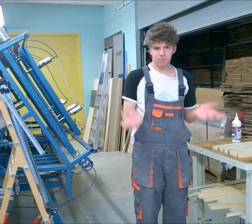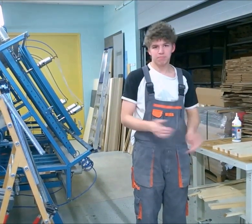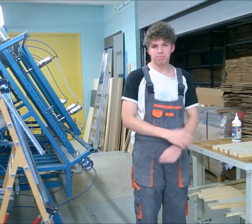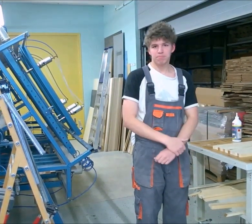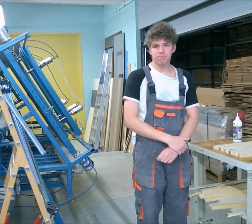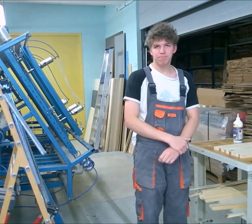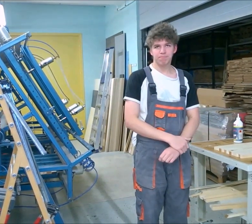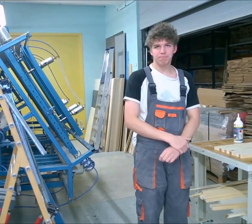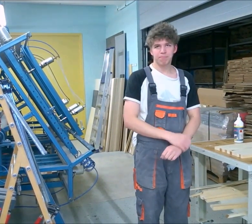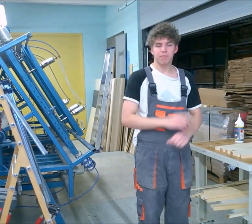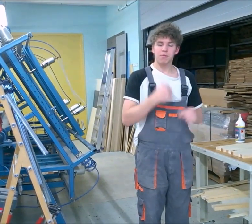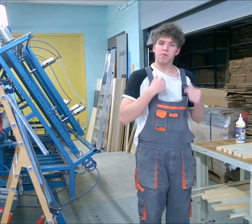et